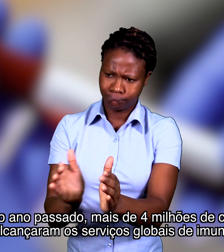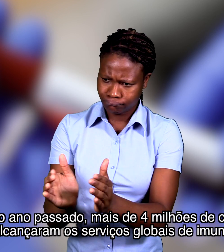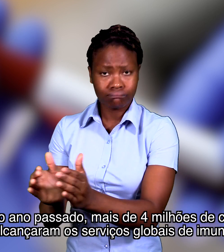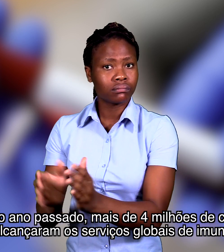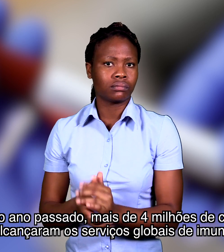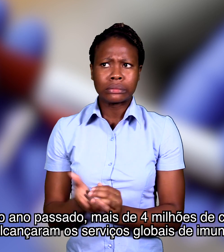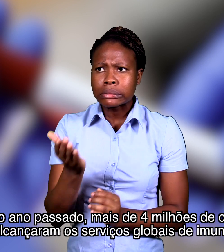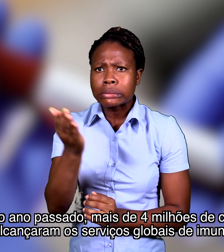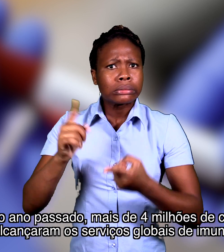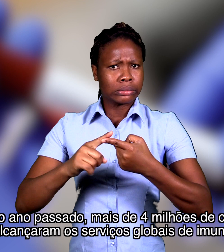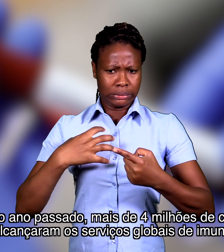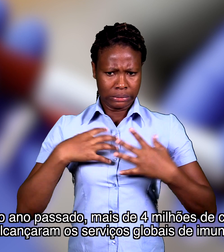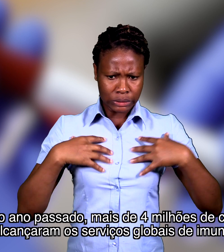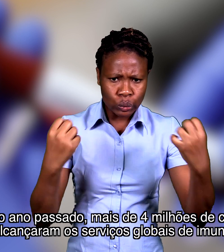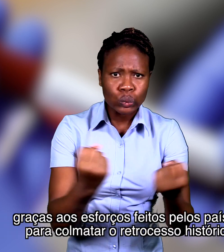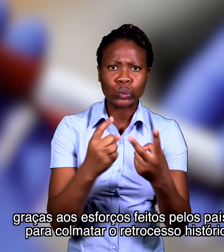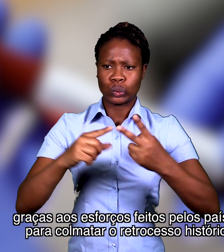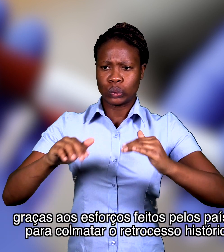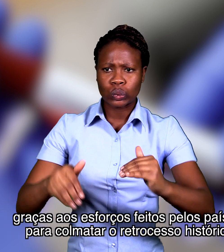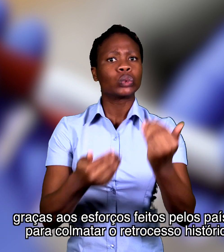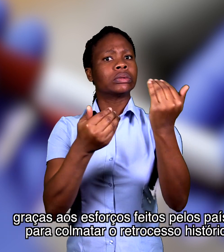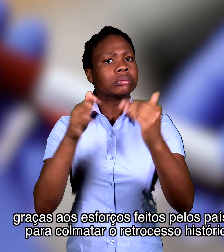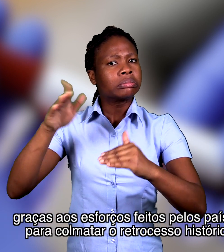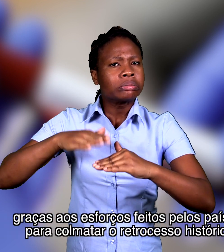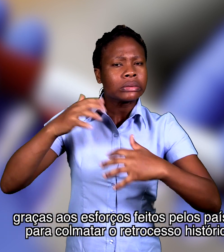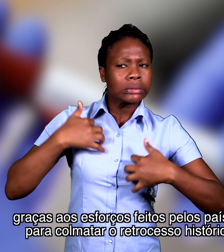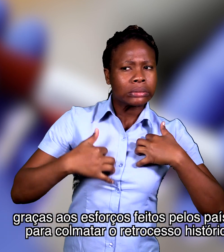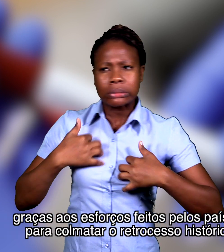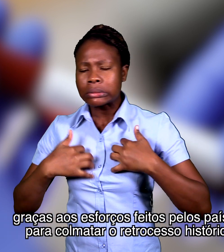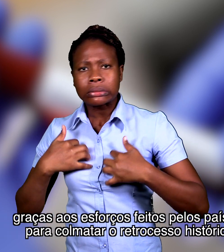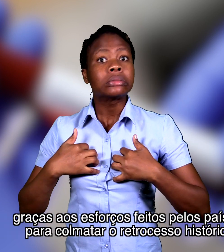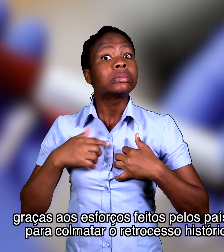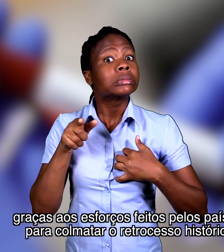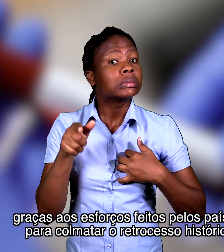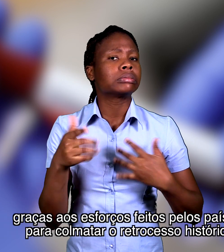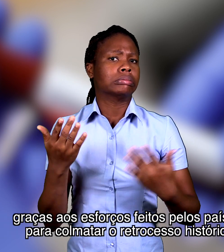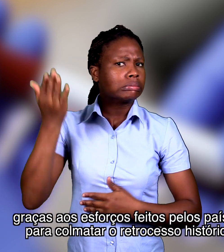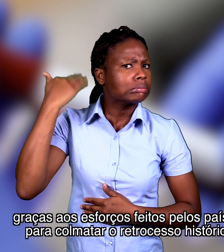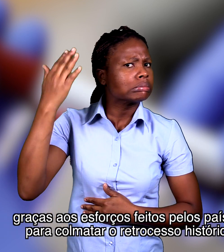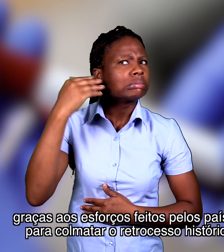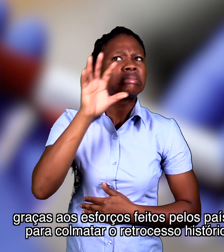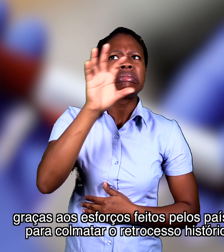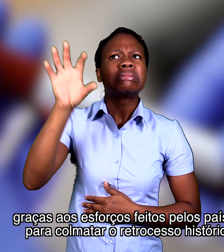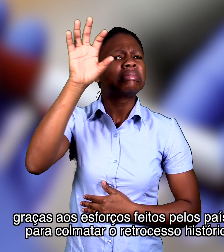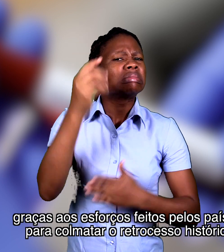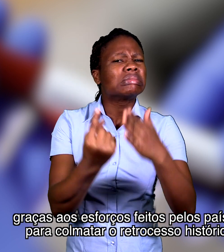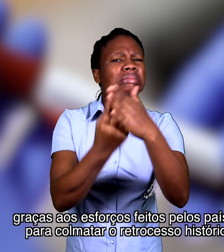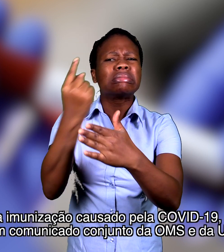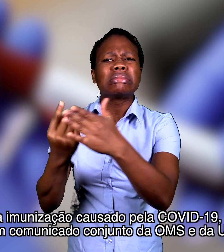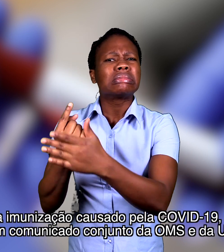os serviços globais de imunização graças aos esforços feitos pelos países para colmatar o retrocesso histórico na